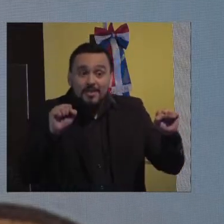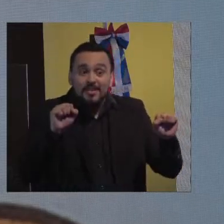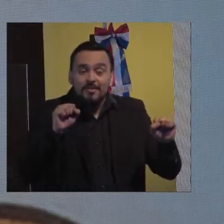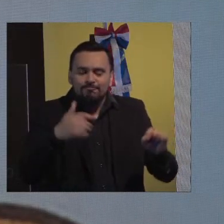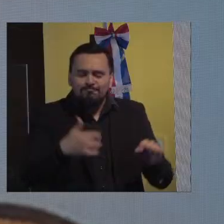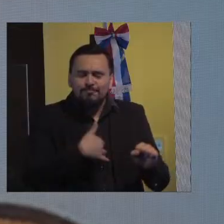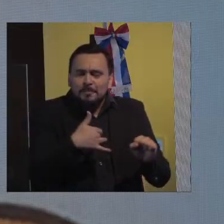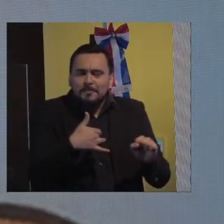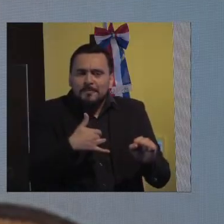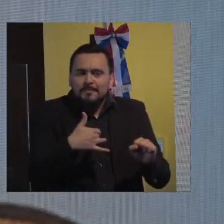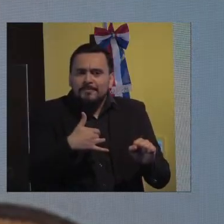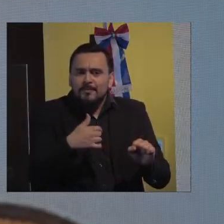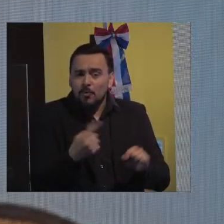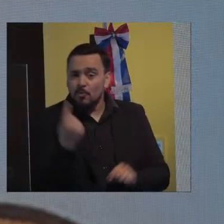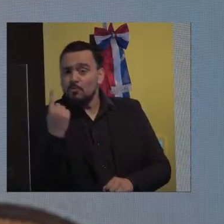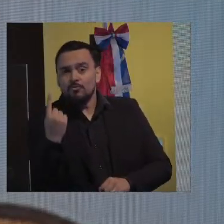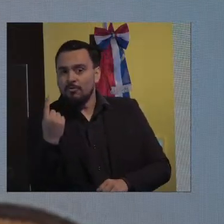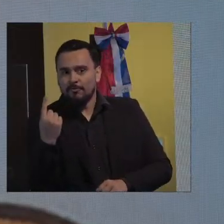a todas las almas.